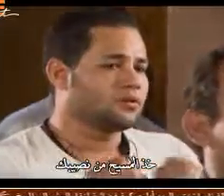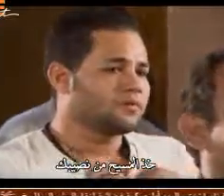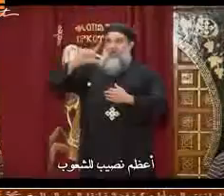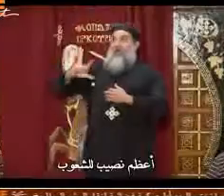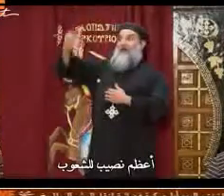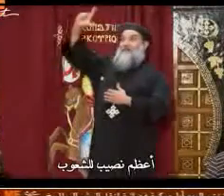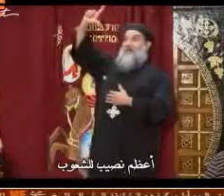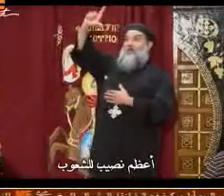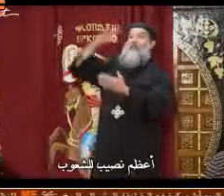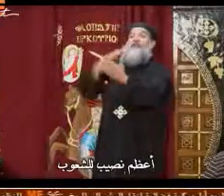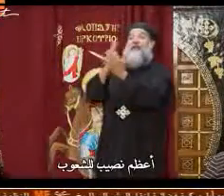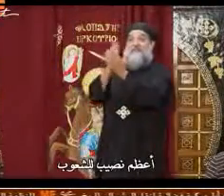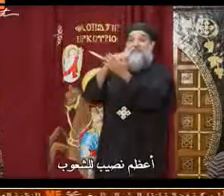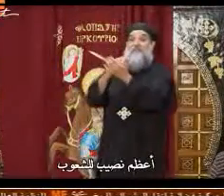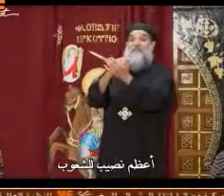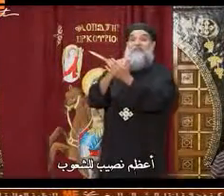نصيبك، أعظم نصيب